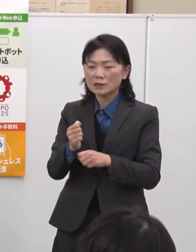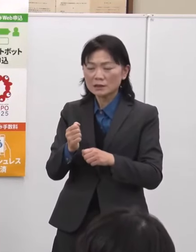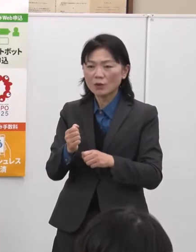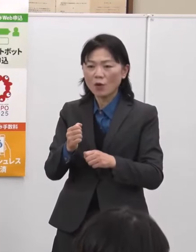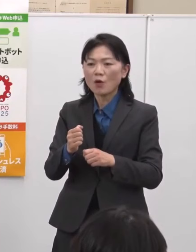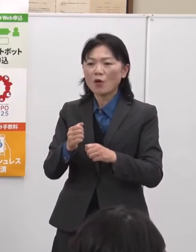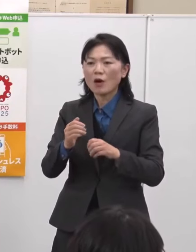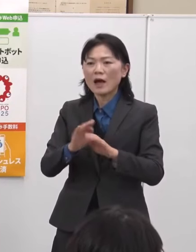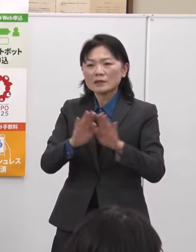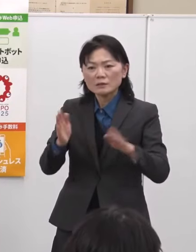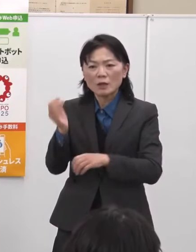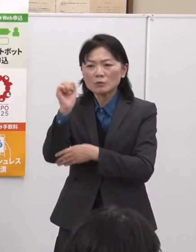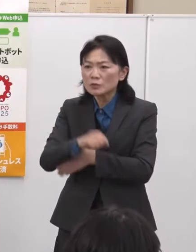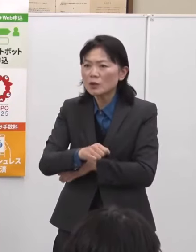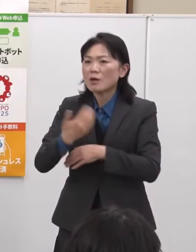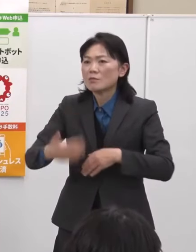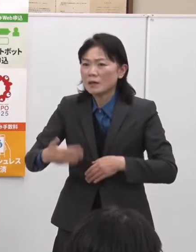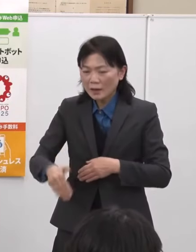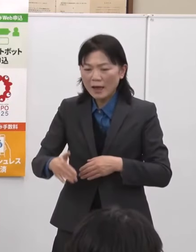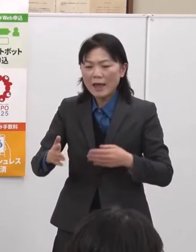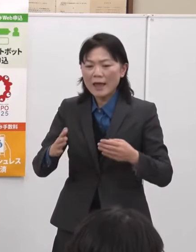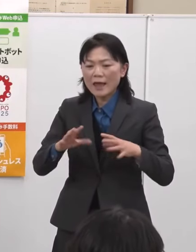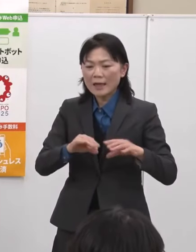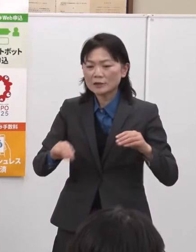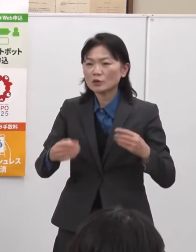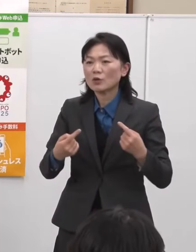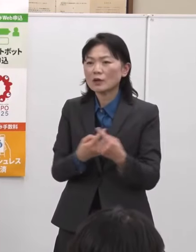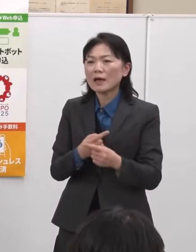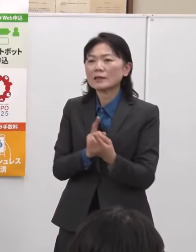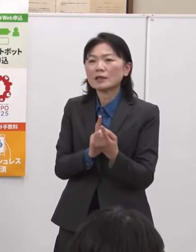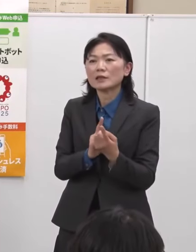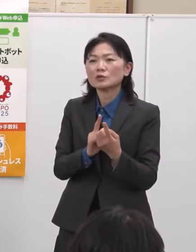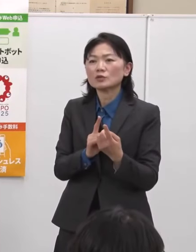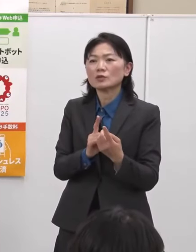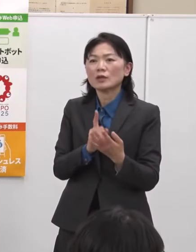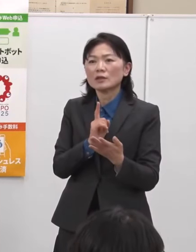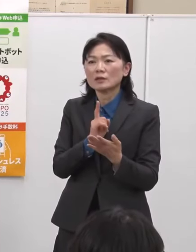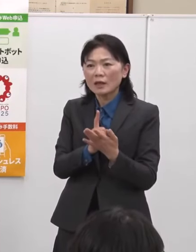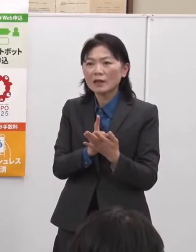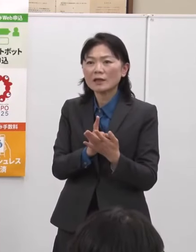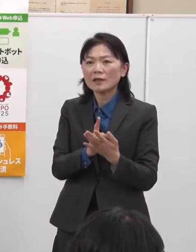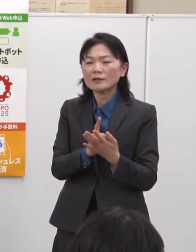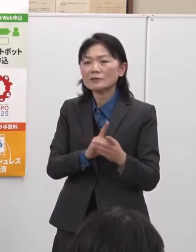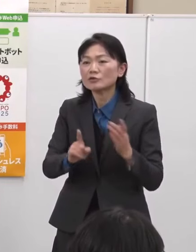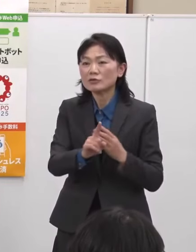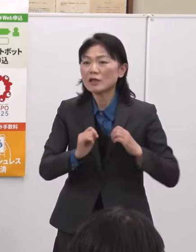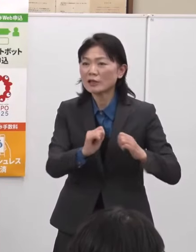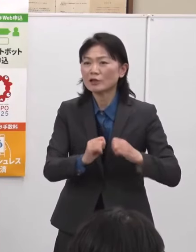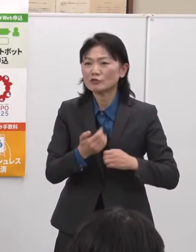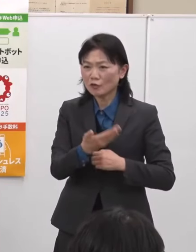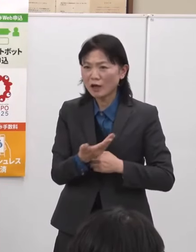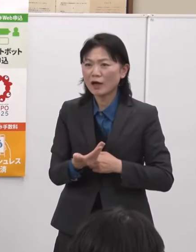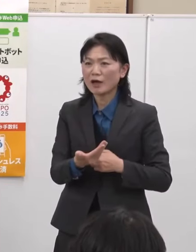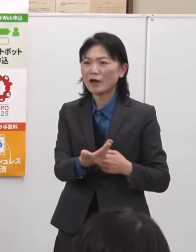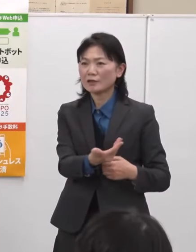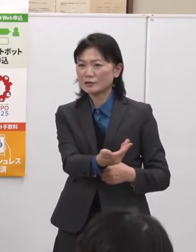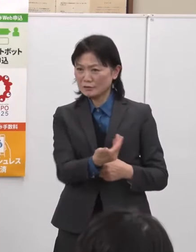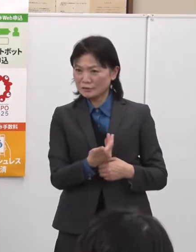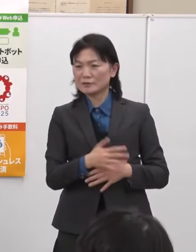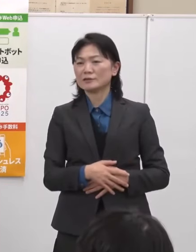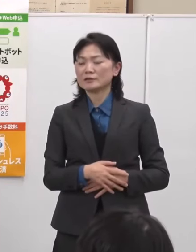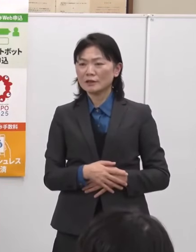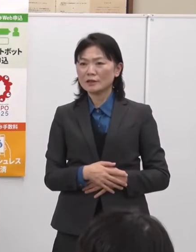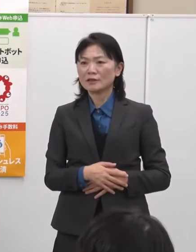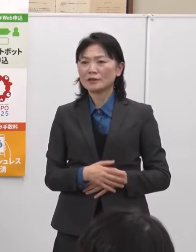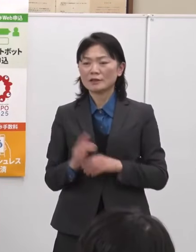ね、でなぜ液状化対策だけを先に行っているのかっていう質問なんですけども、 ちょっとそのご質